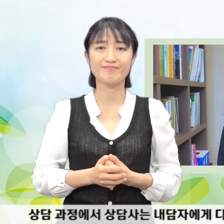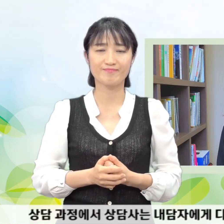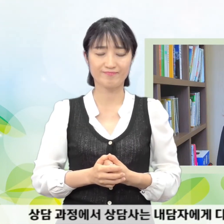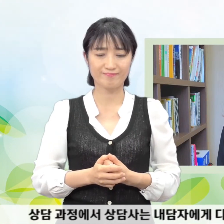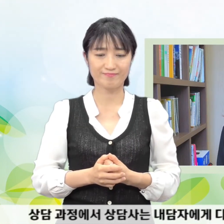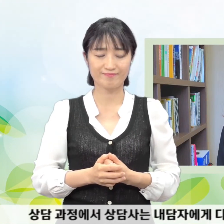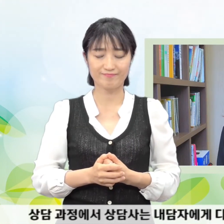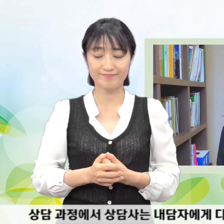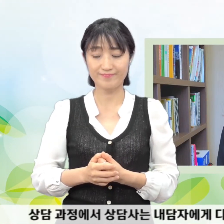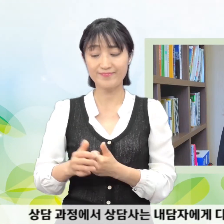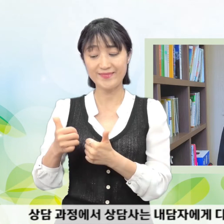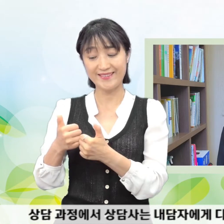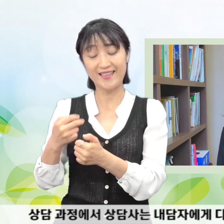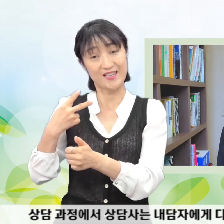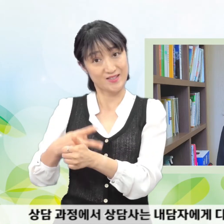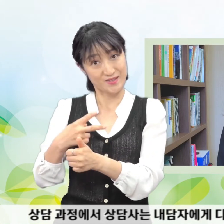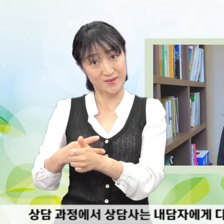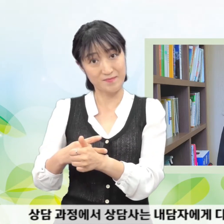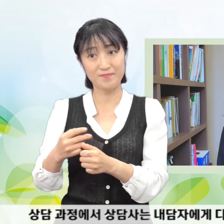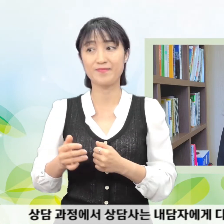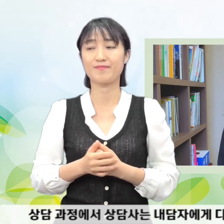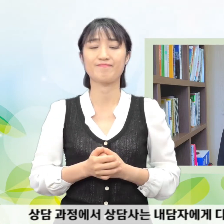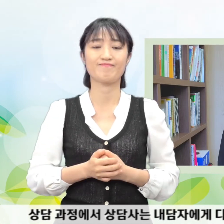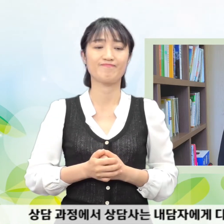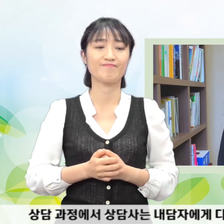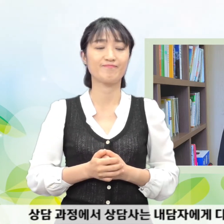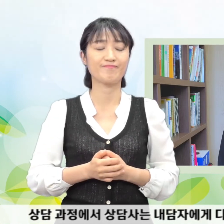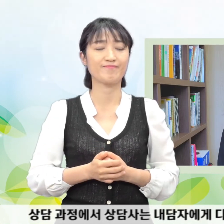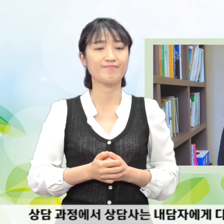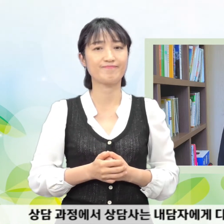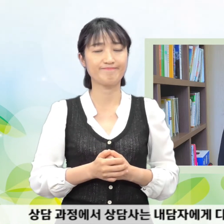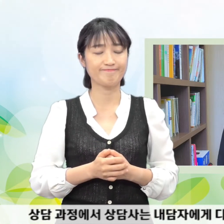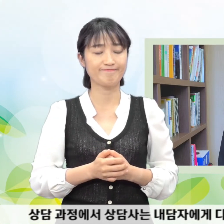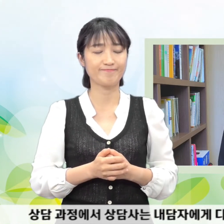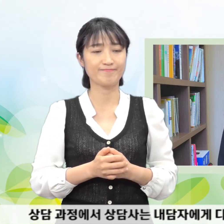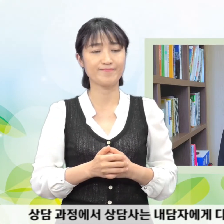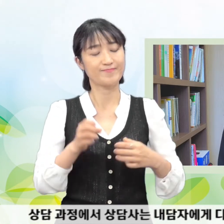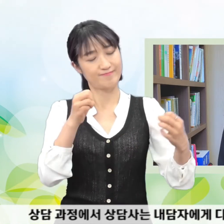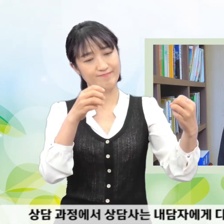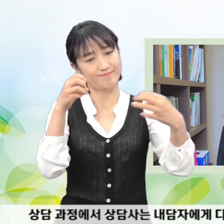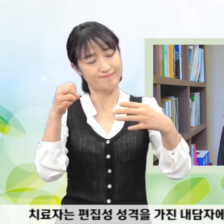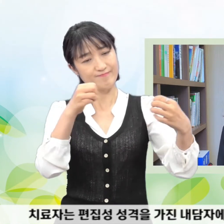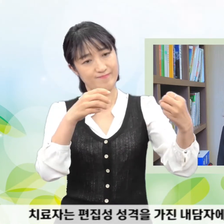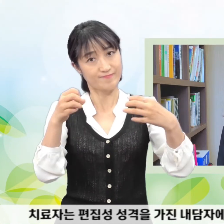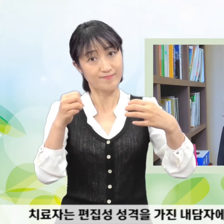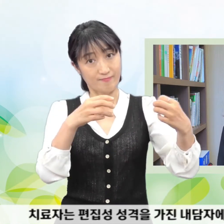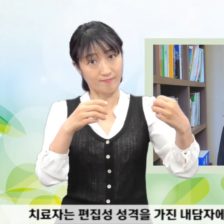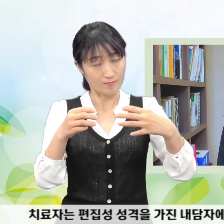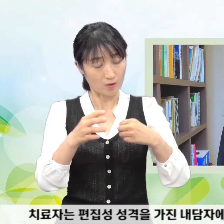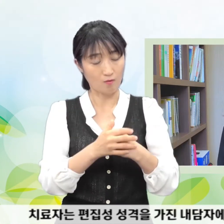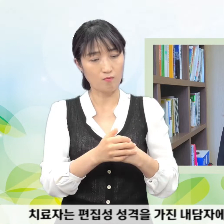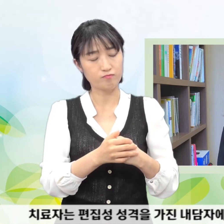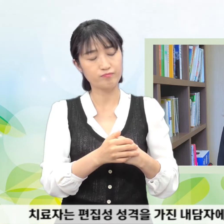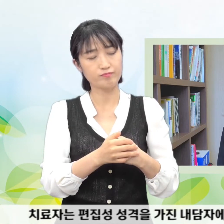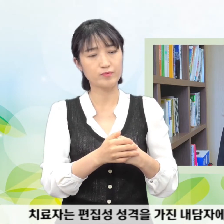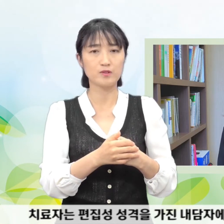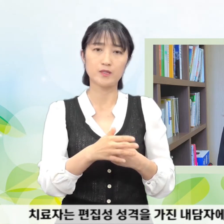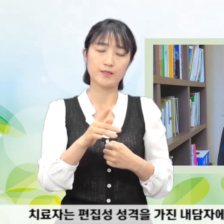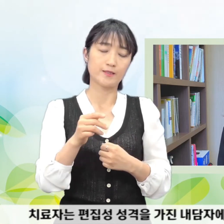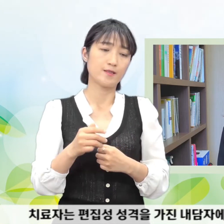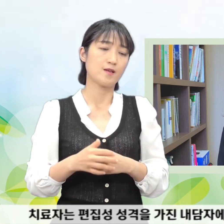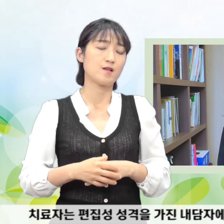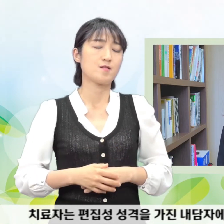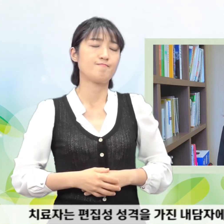이제 상담사는 이제 다양한 감정들을 내담자에게 경험을 하게 되는데, 이 편집성 성격을 갖고 있는